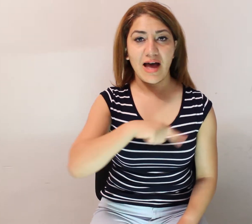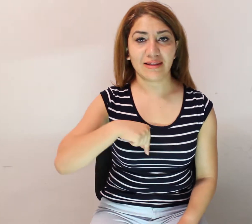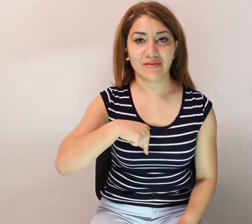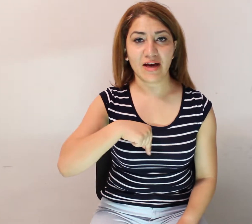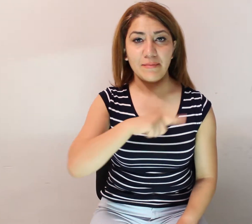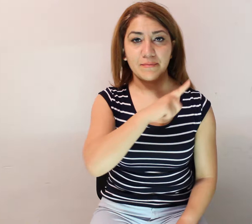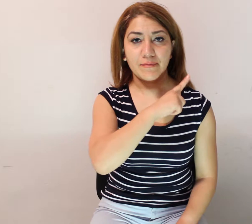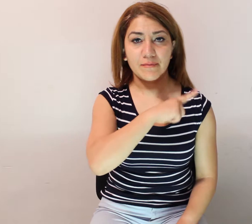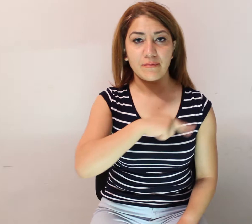Լատվիա,